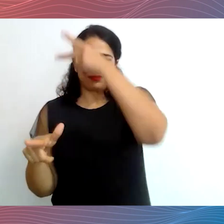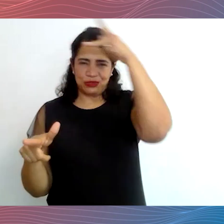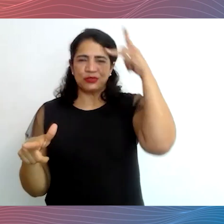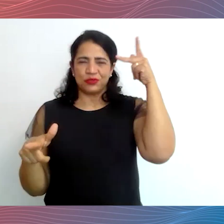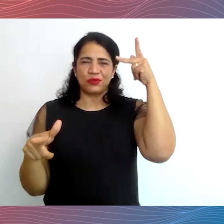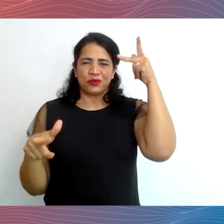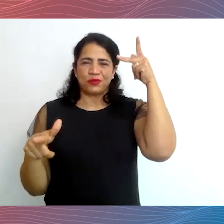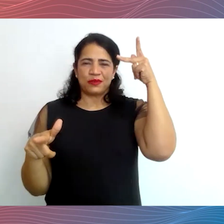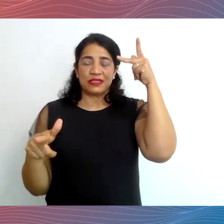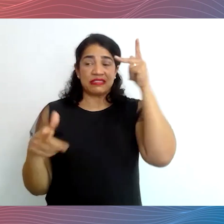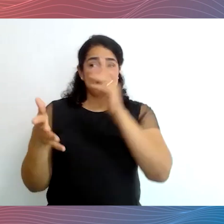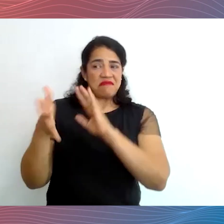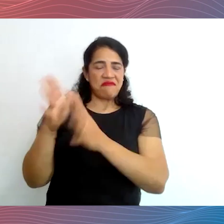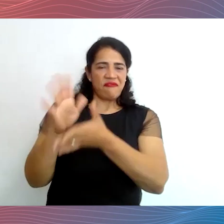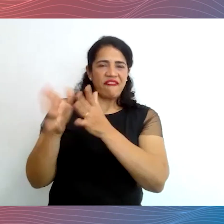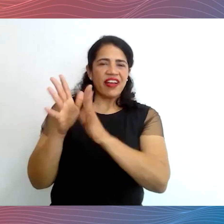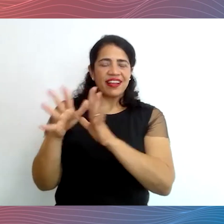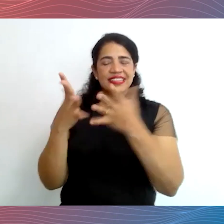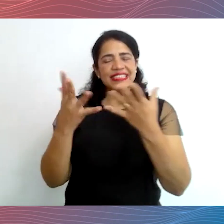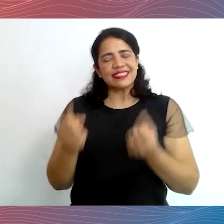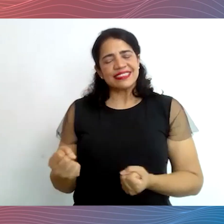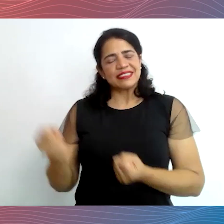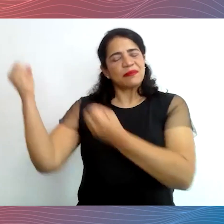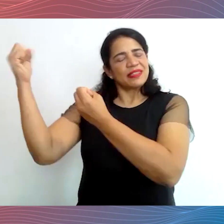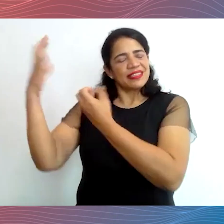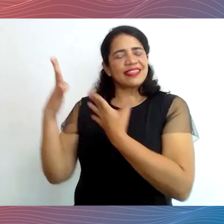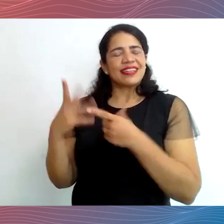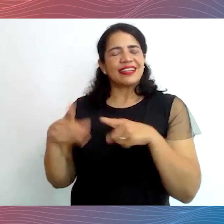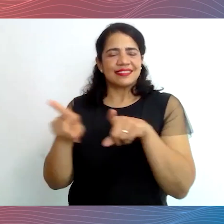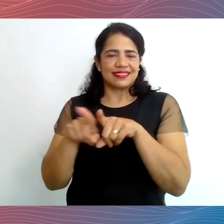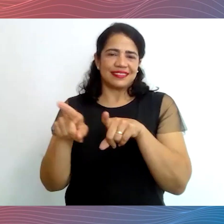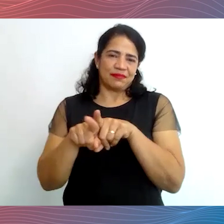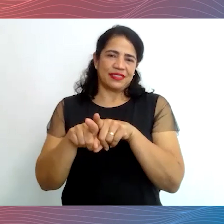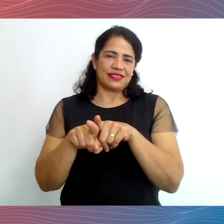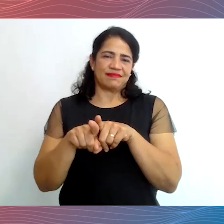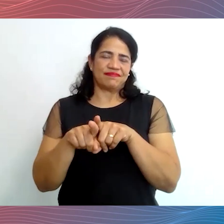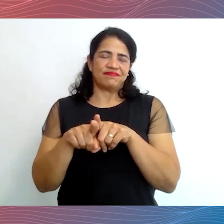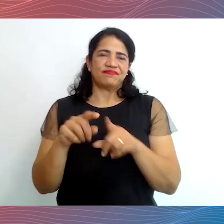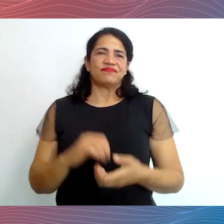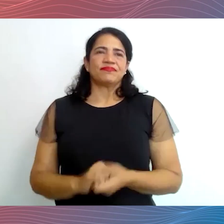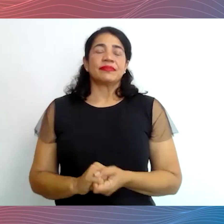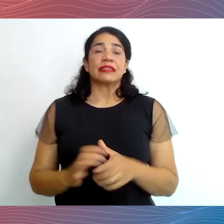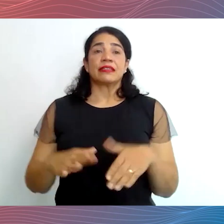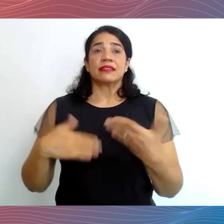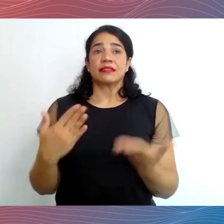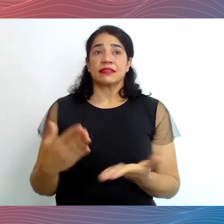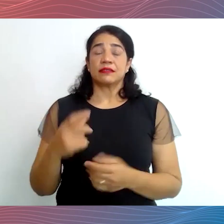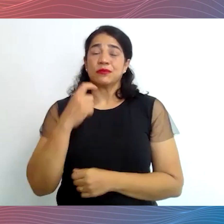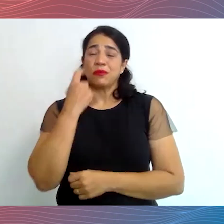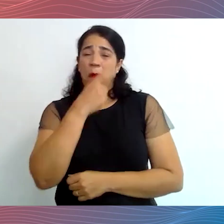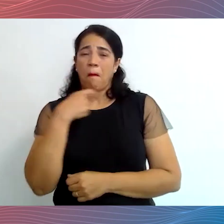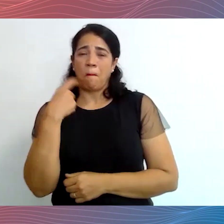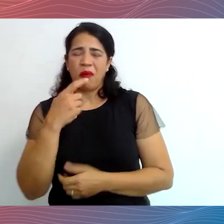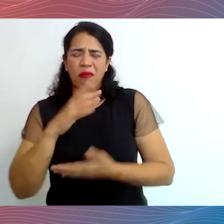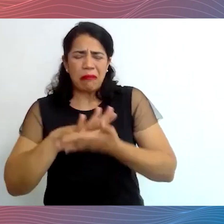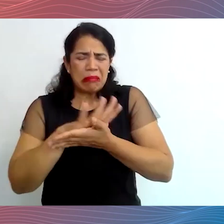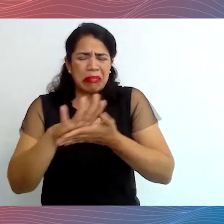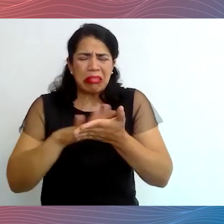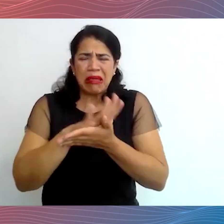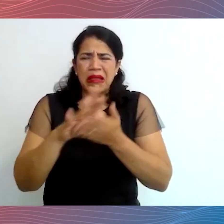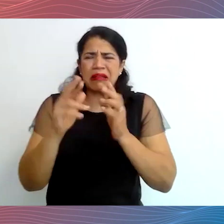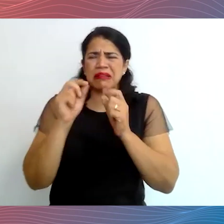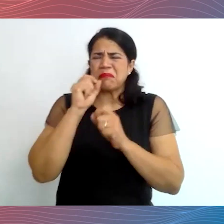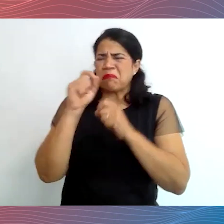da graça. Na nossa boca, irmão, não saia mais nada, não saia para ofender ninguém, não saia para